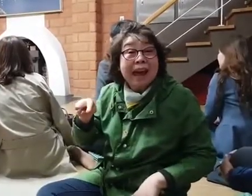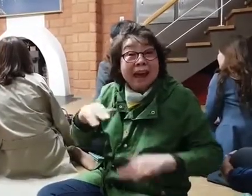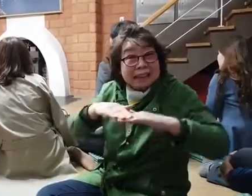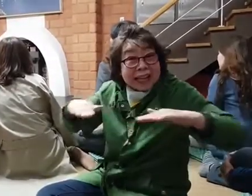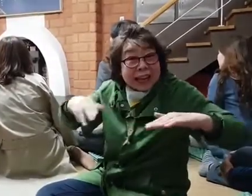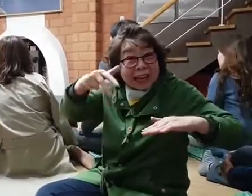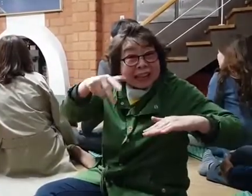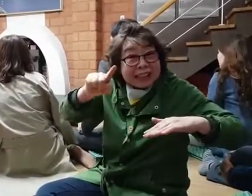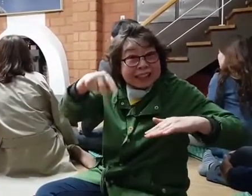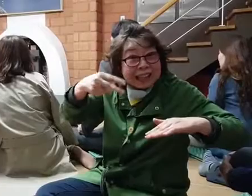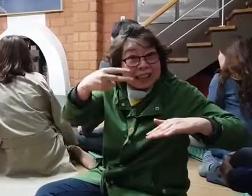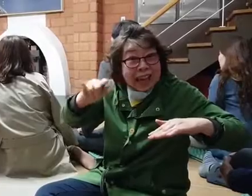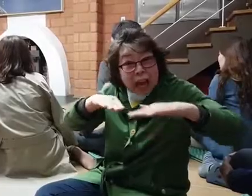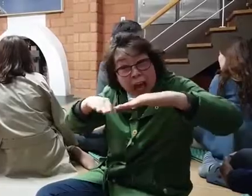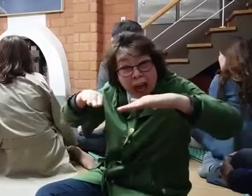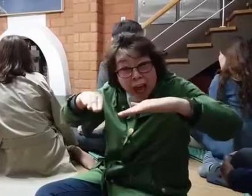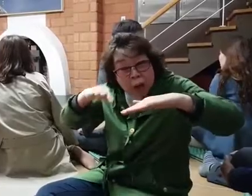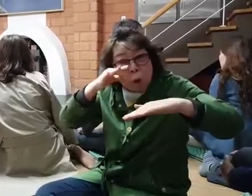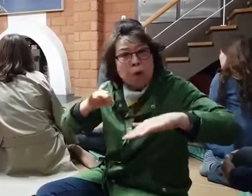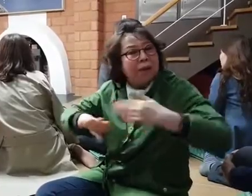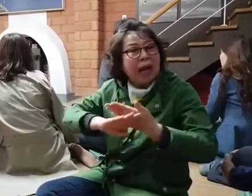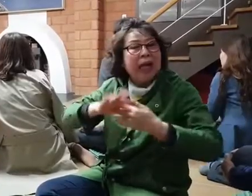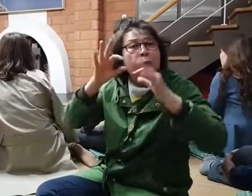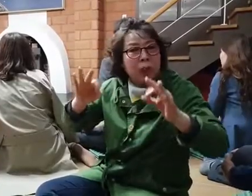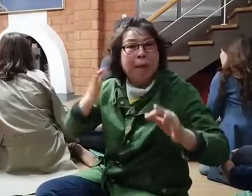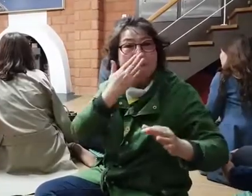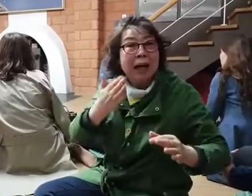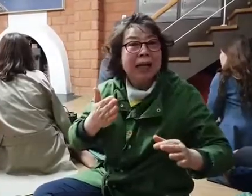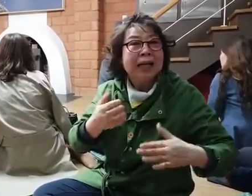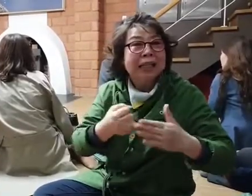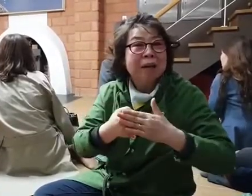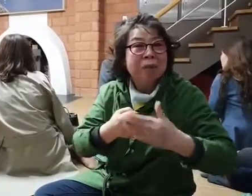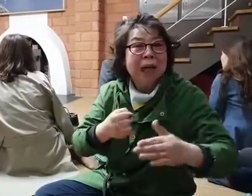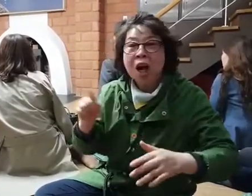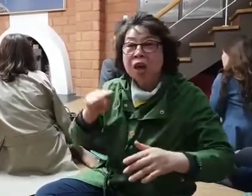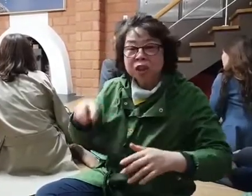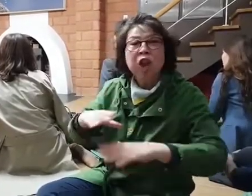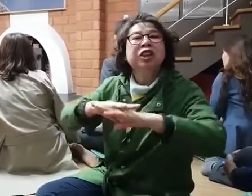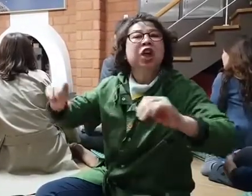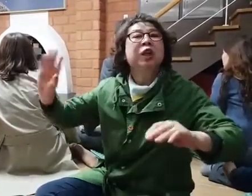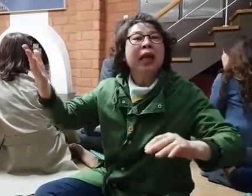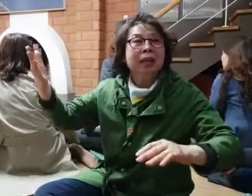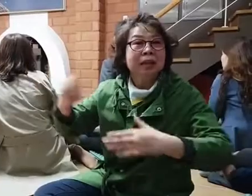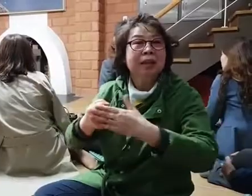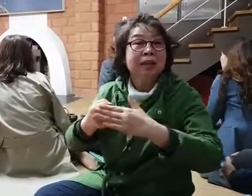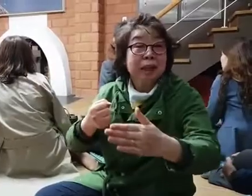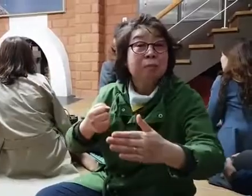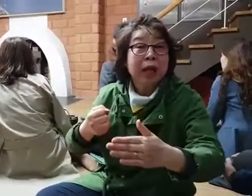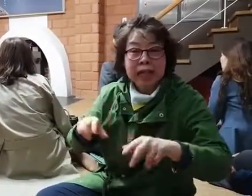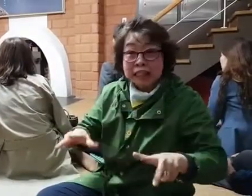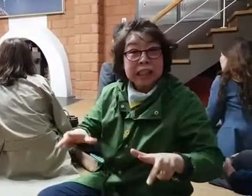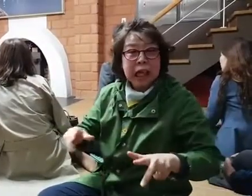보이는 게 다른 게 보여요. 이런 거지. 그렇게 해서 어느 정도 정리는 됐으니까